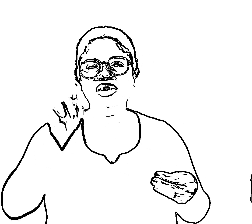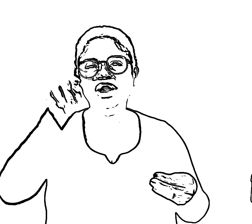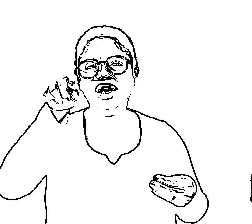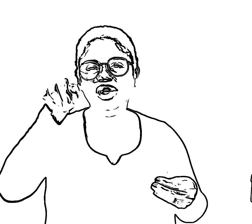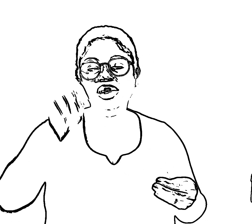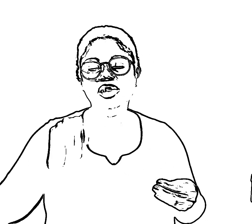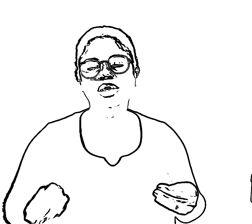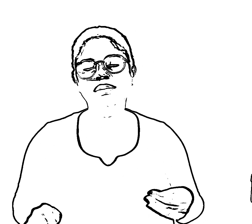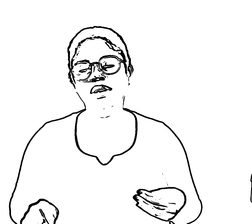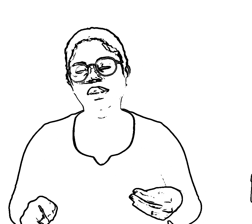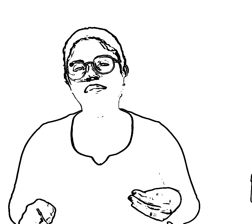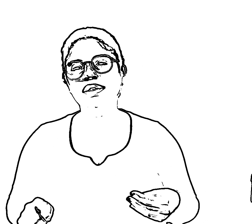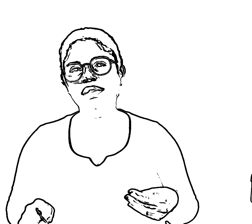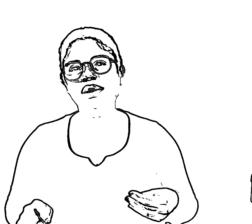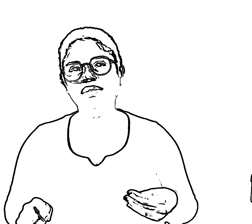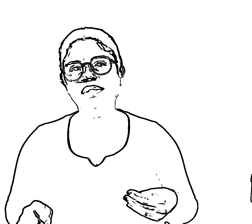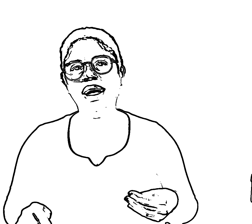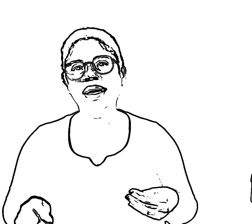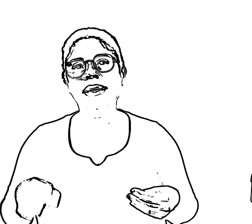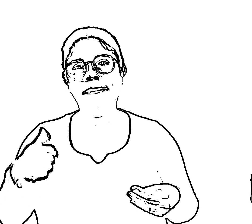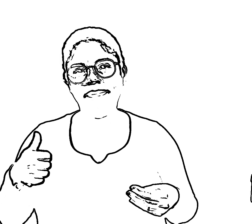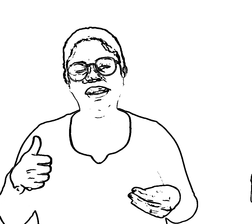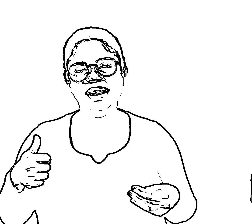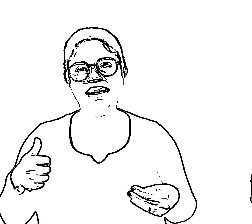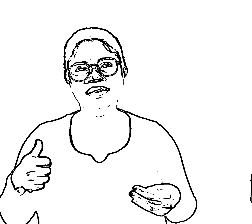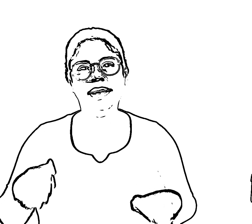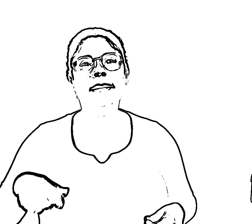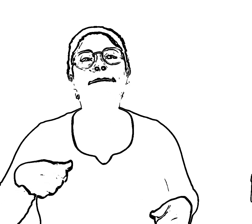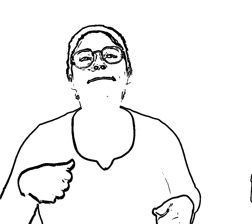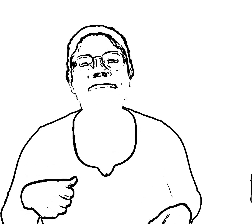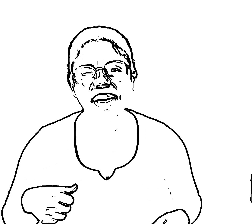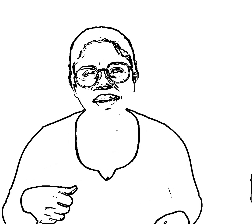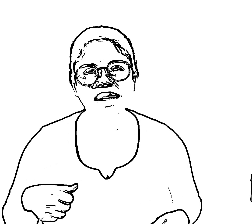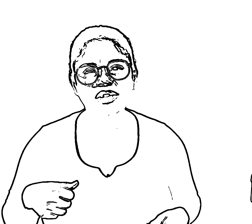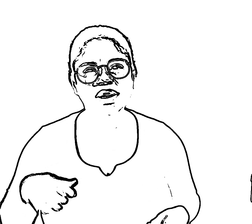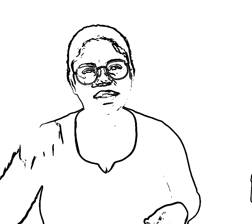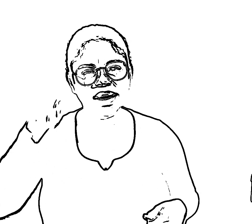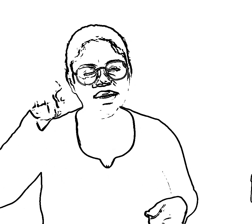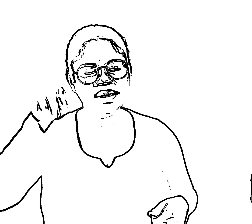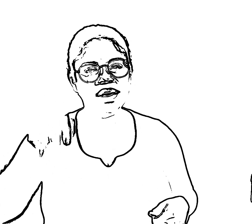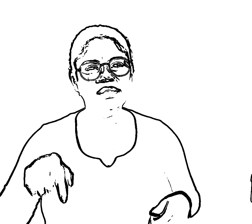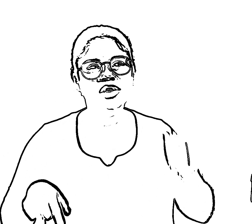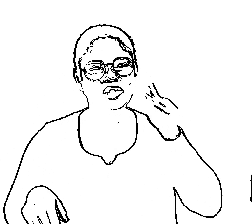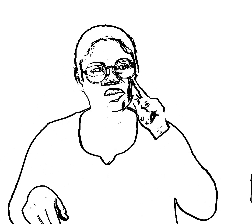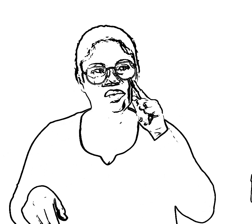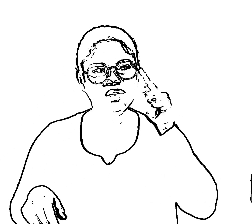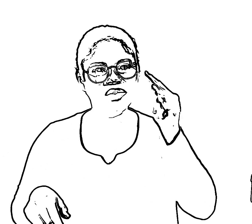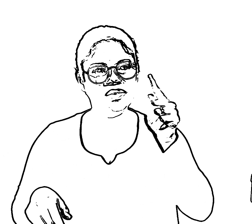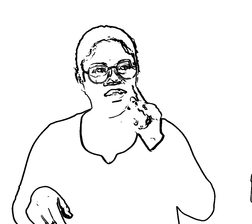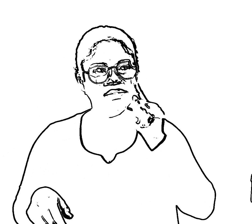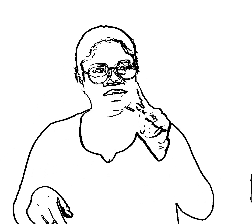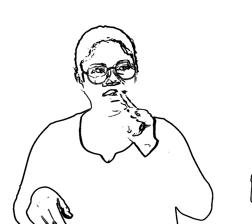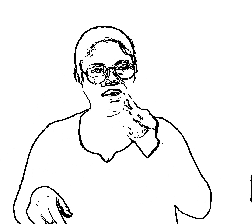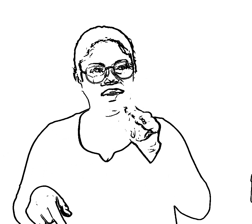de dar jeitinho na hora que você tem que estudar, beleza? Pega a dica daí, Tô de olho em você.